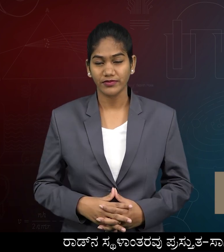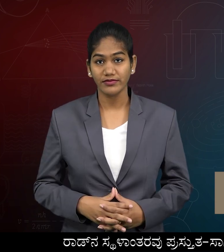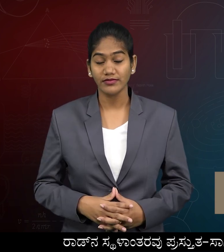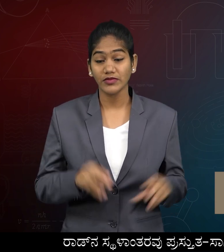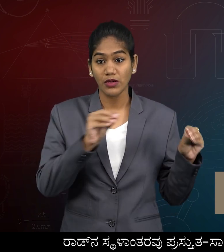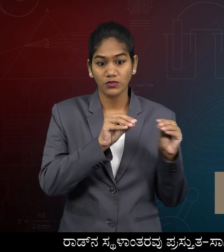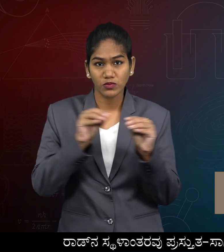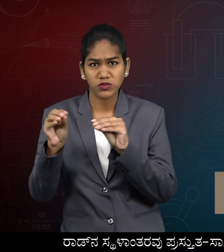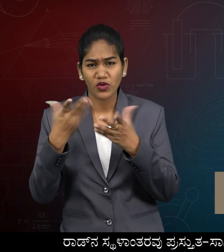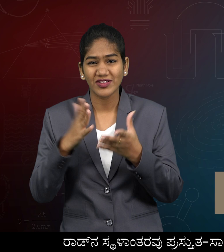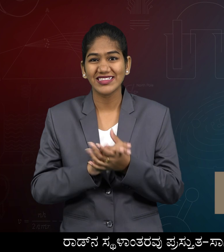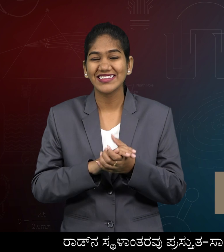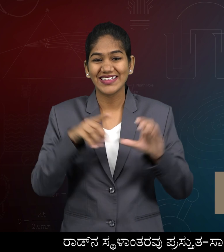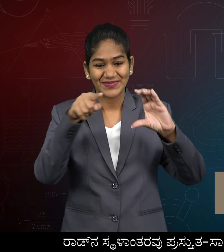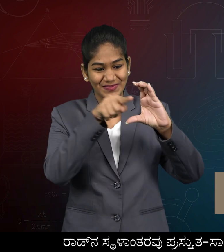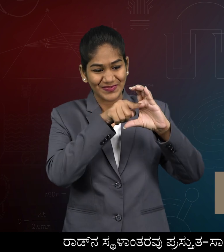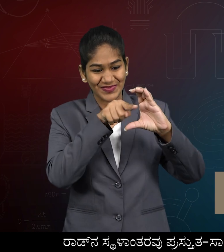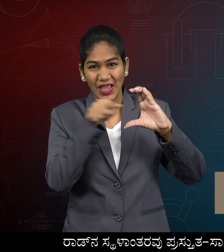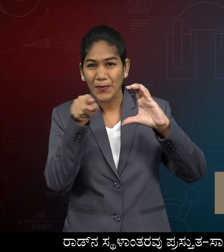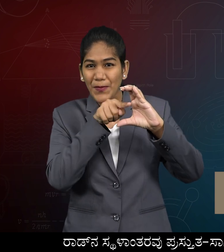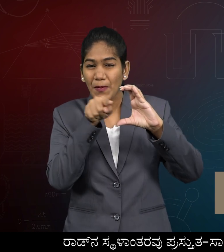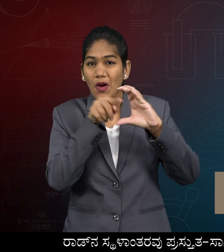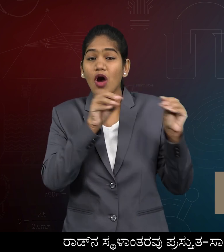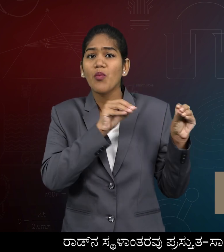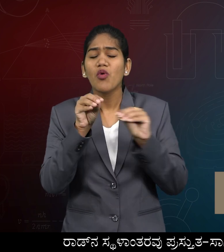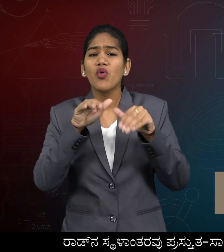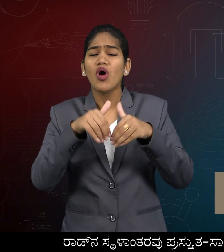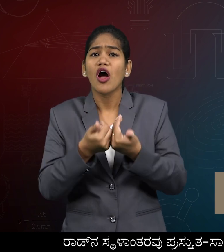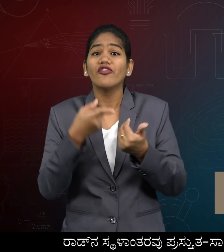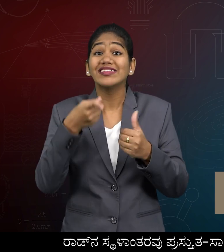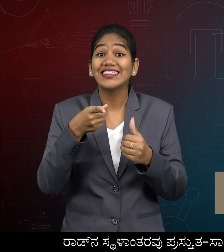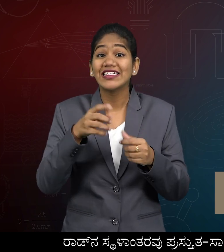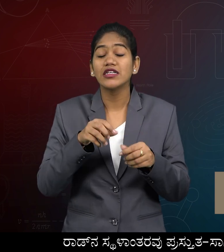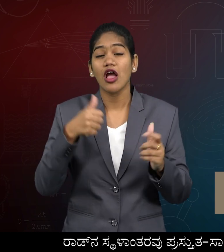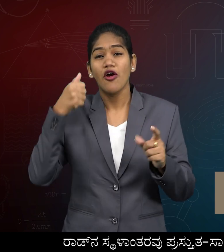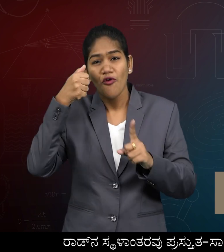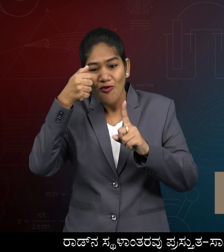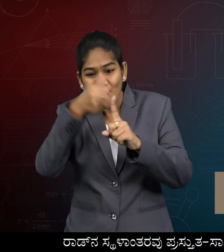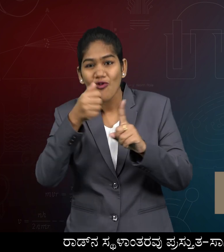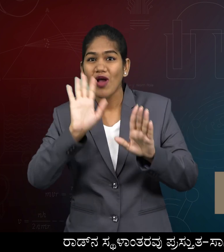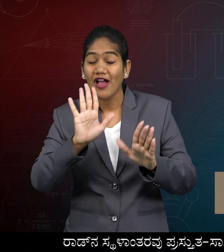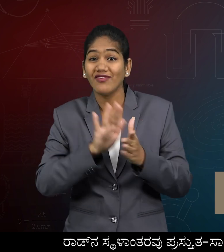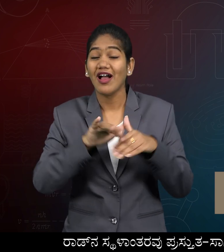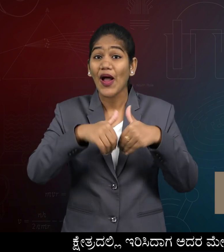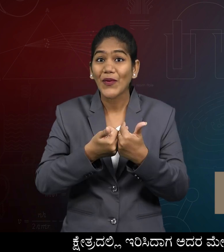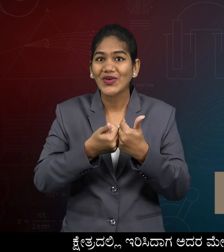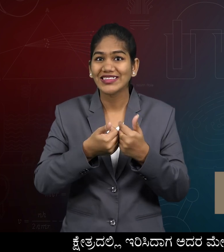ರಾಡ್ನ ಸ್ಥಳಾಂತರವು ಪ್ರಸ್ತುತ ಸಾಗಿಸುವ ಅಲ್ಯೂಮಿನಿಯಂ ರಾಡ್ ಅನ್ನು ಕಾಂತೀಯ ಕ್ಷೇತ್ರದಲ್ಲಿ